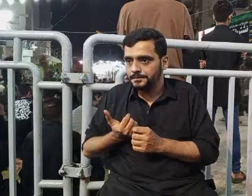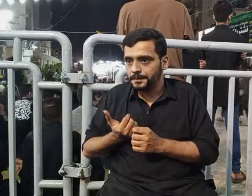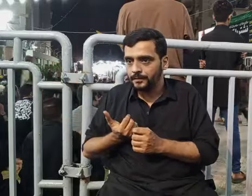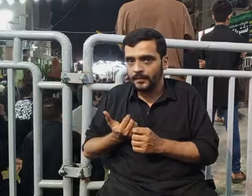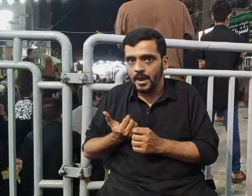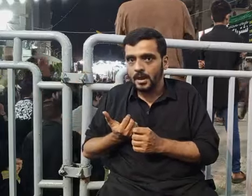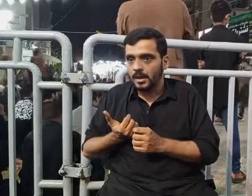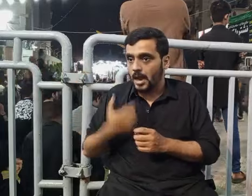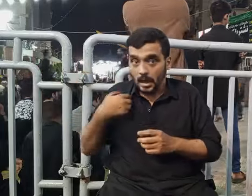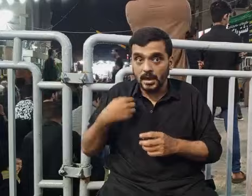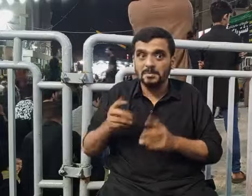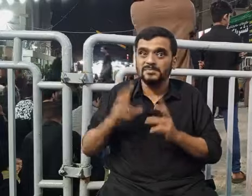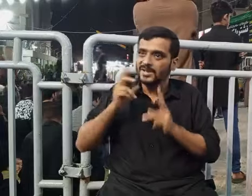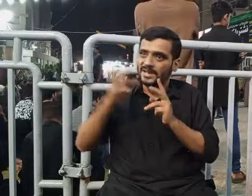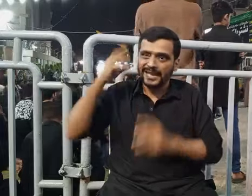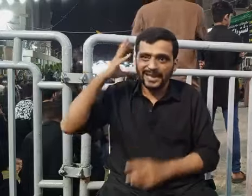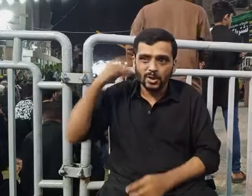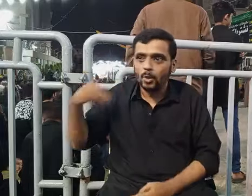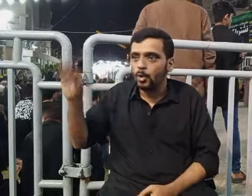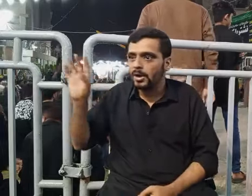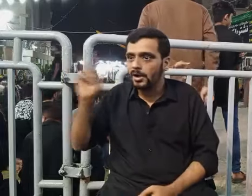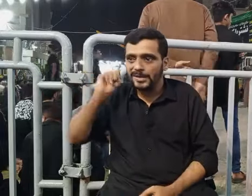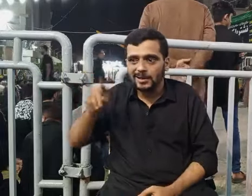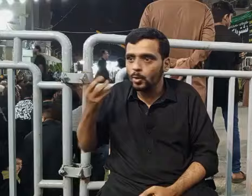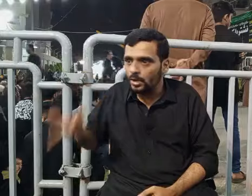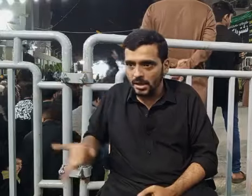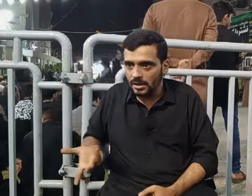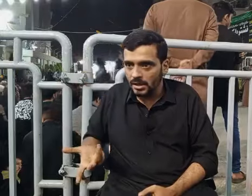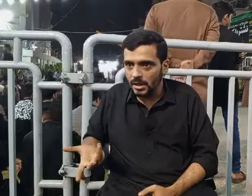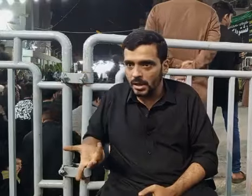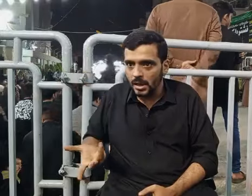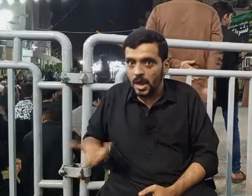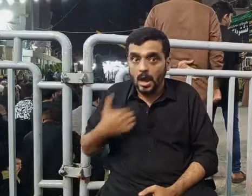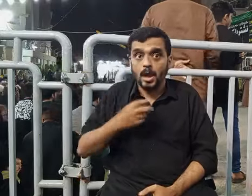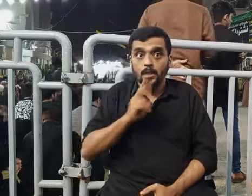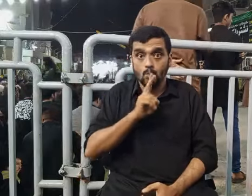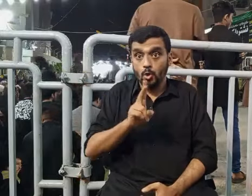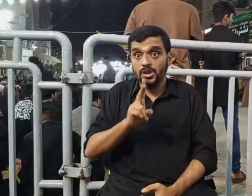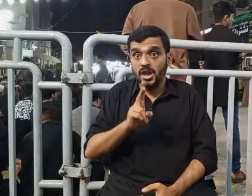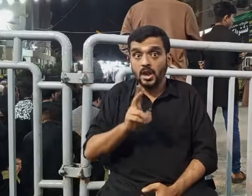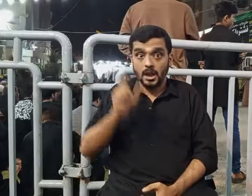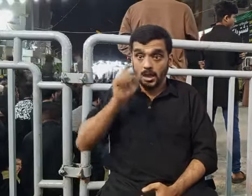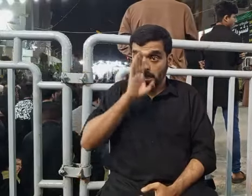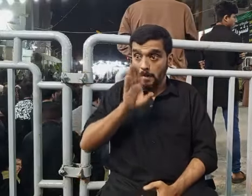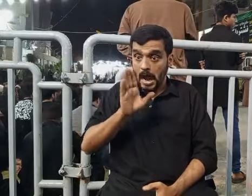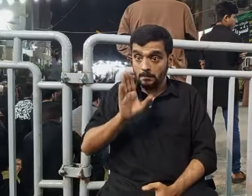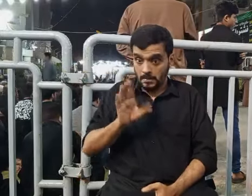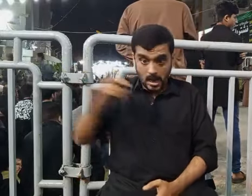اللہ۔ بس عزیزو، آج مولا حسن بھی آئے، ظاہر ہے کہ پھوپھی ہیں